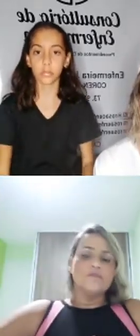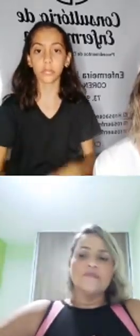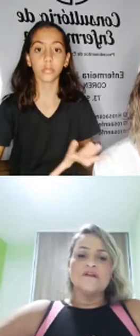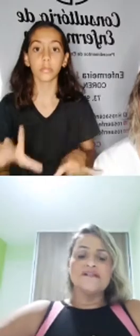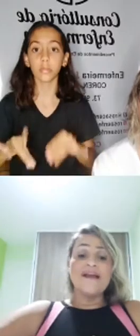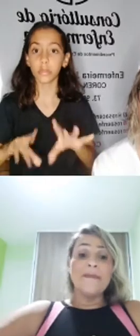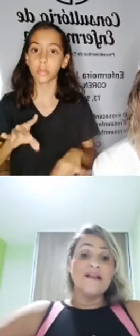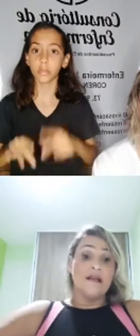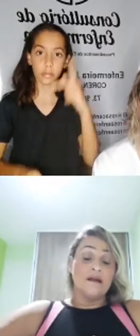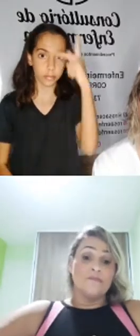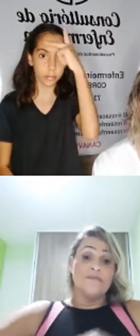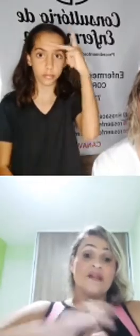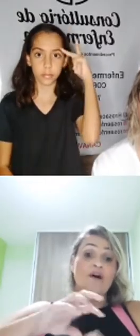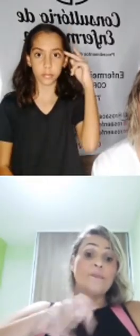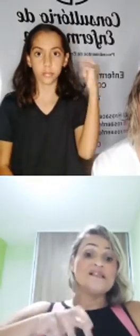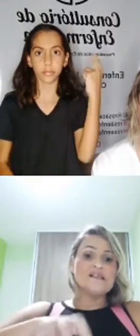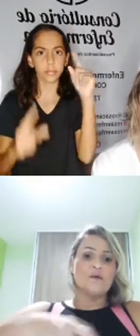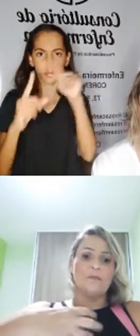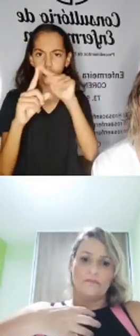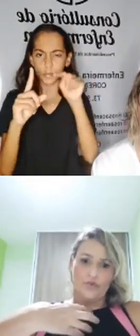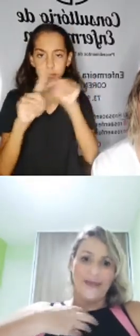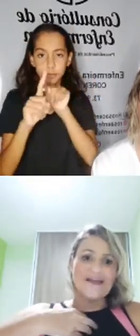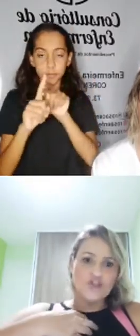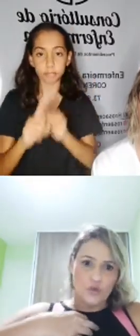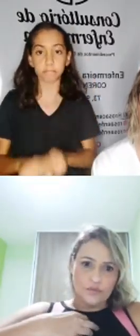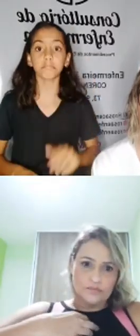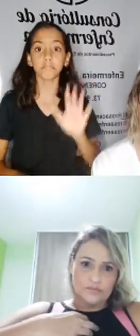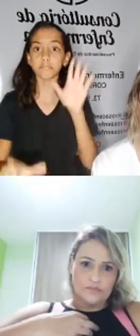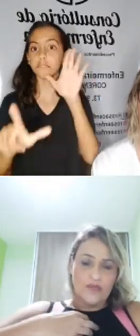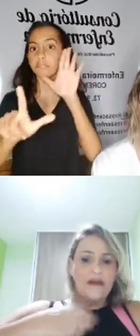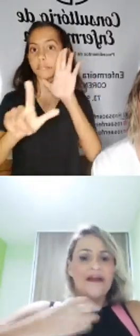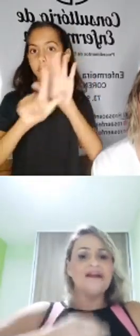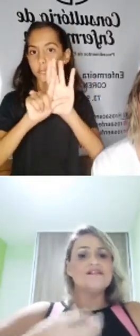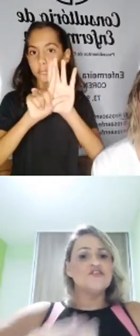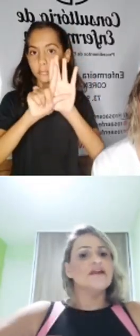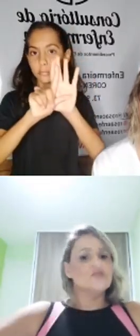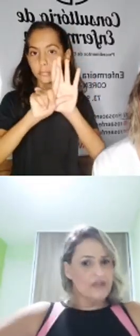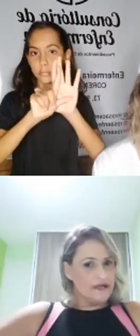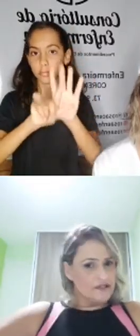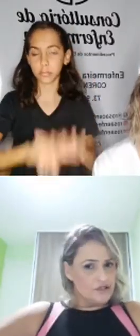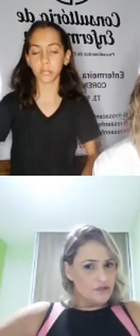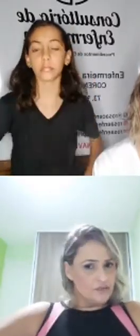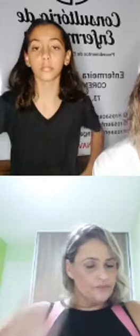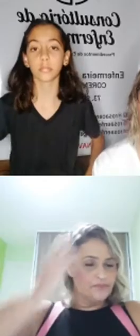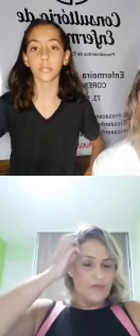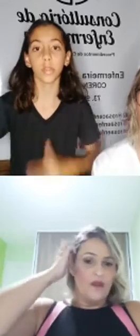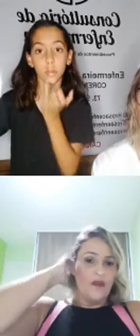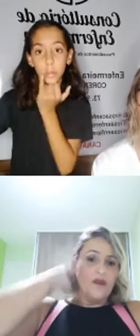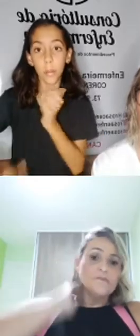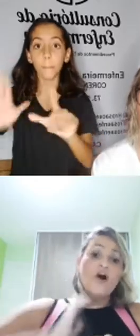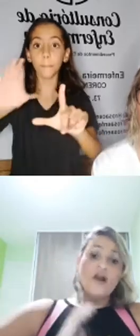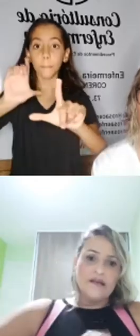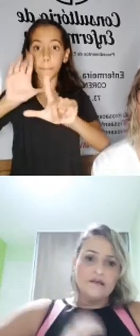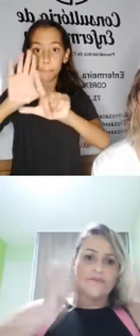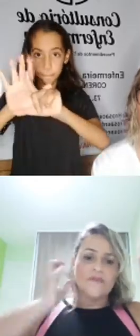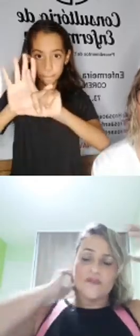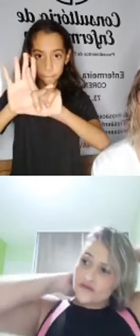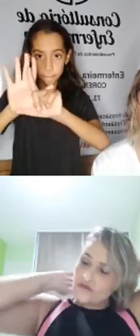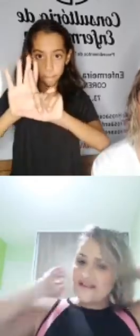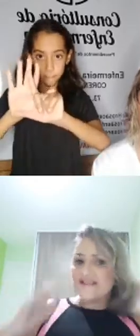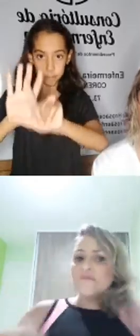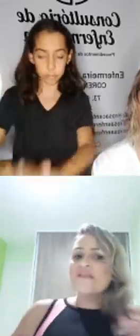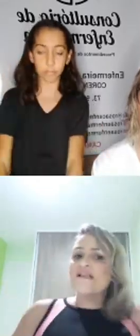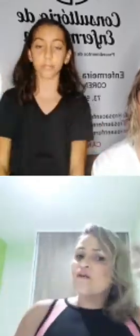Então, se depender da opção do médico, esse direito está garantido. Porém,